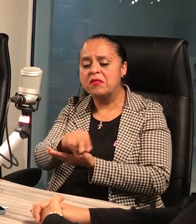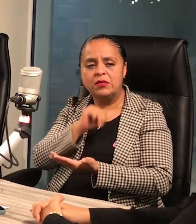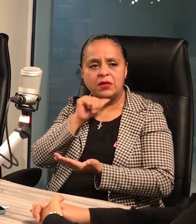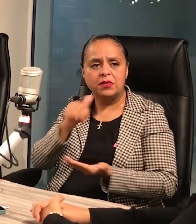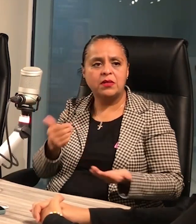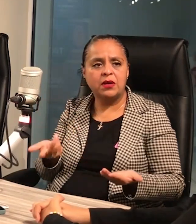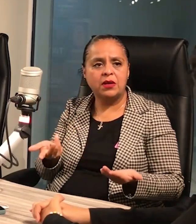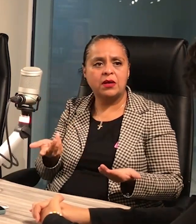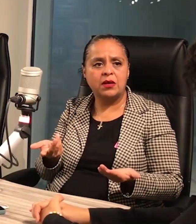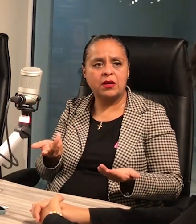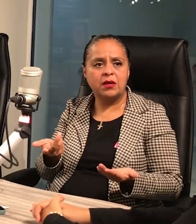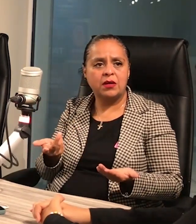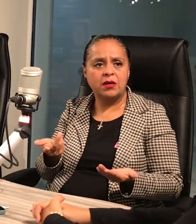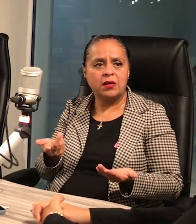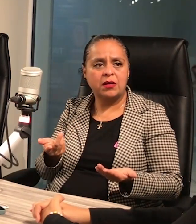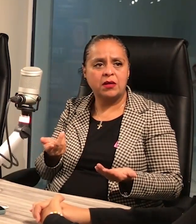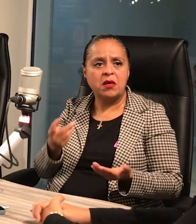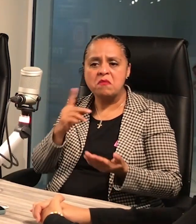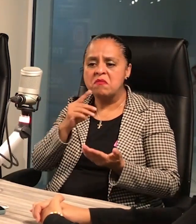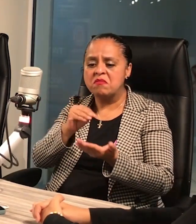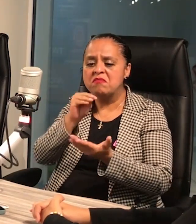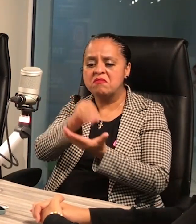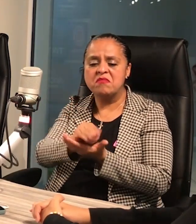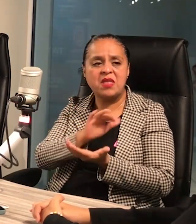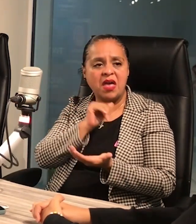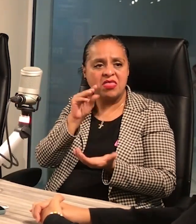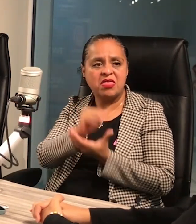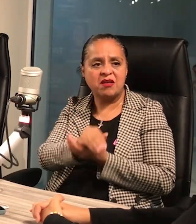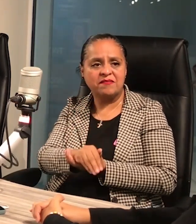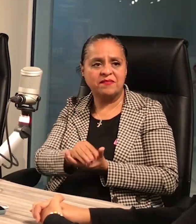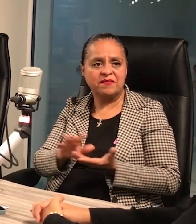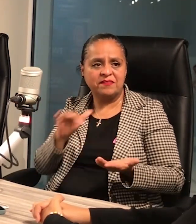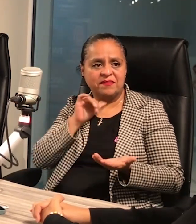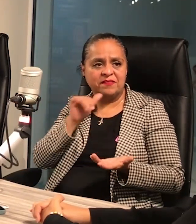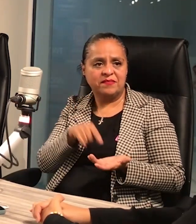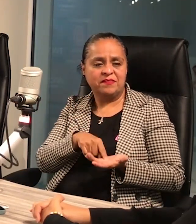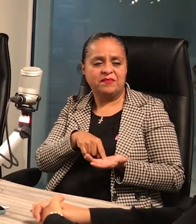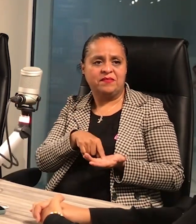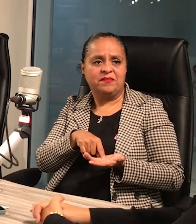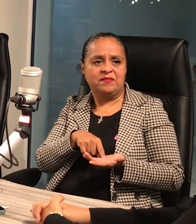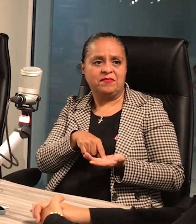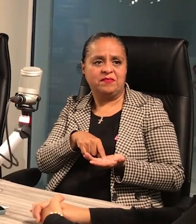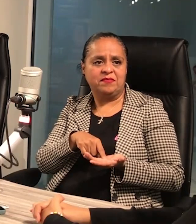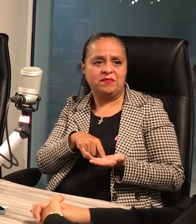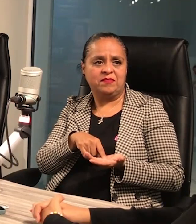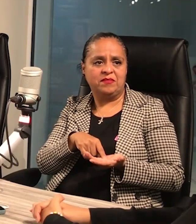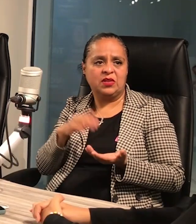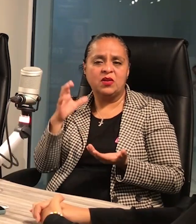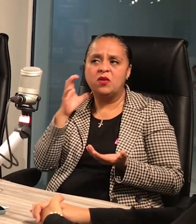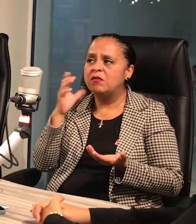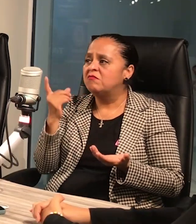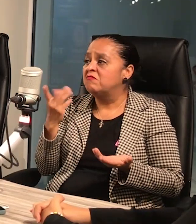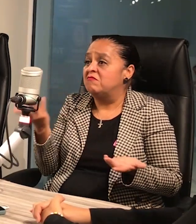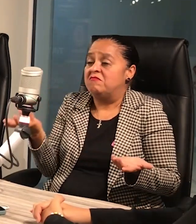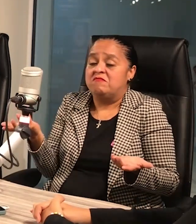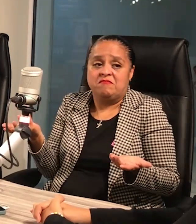presentó, y cuando las presentó no tuvieron el respaldo necesario para hacer la presión correspondiente en el Congreso, y